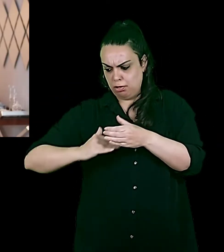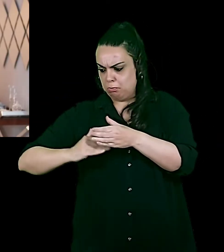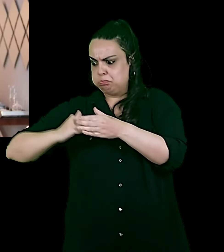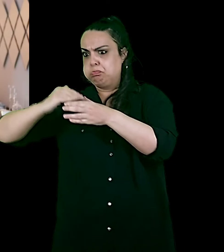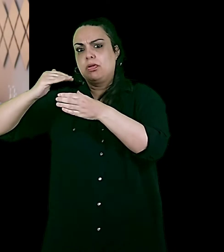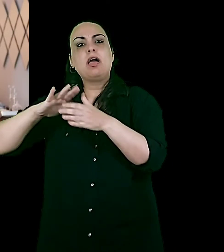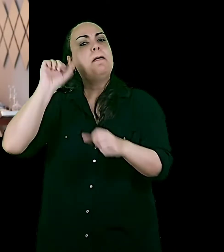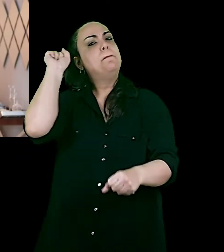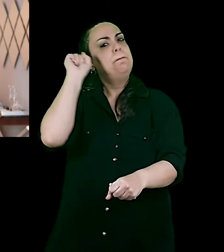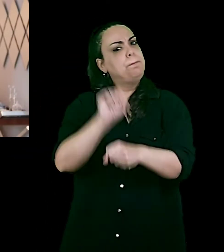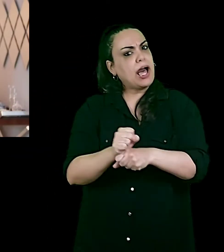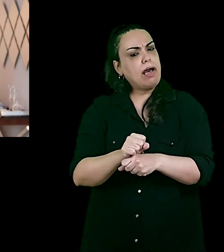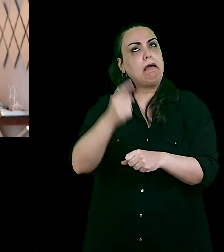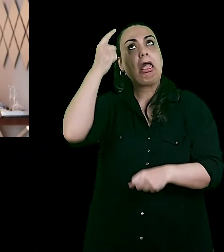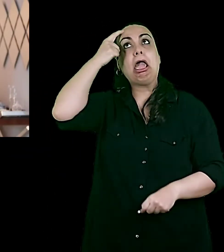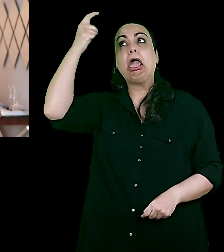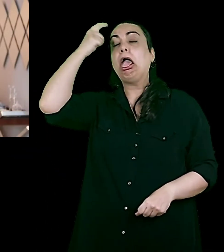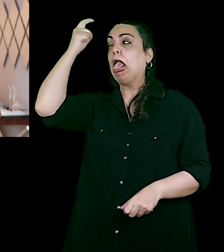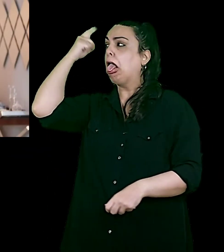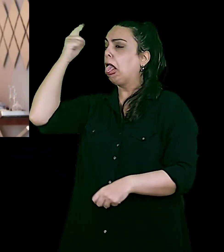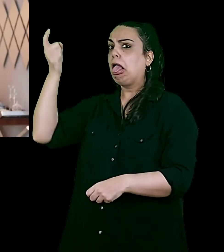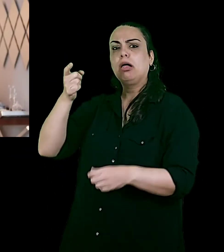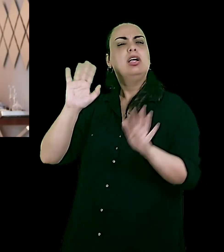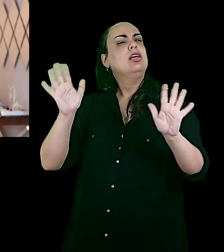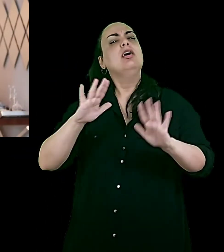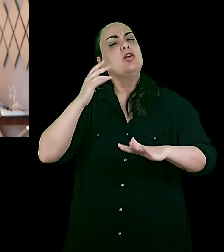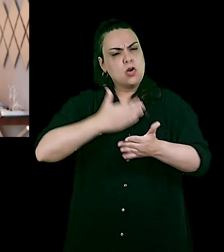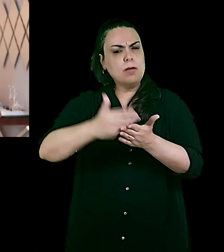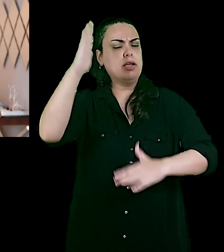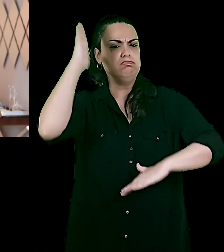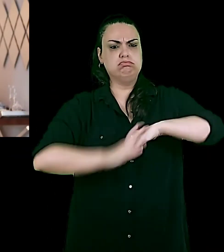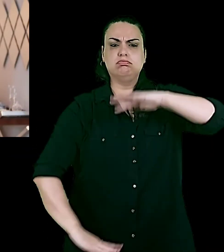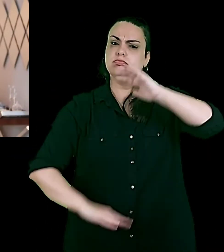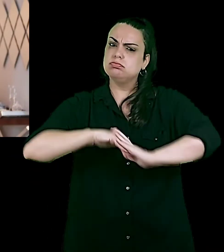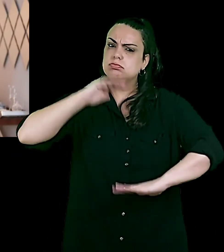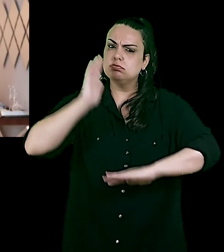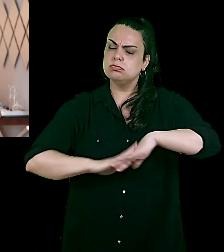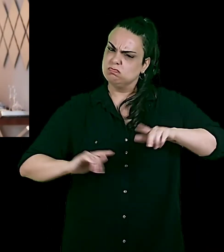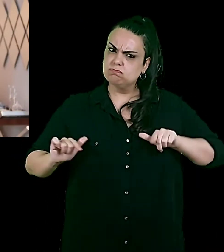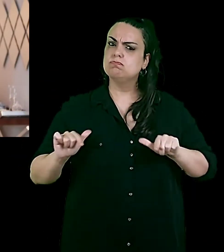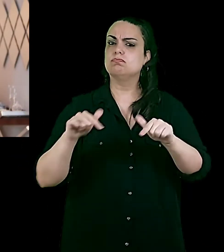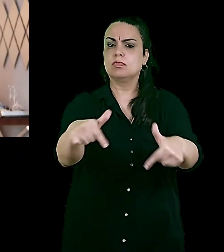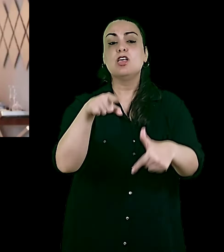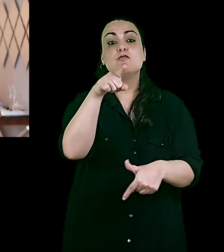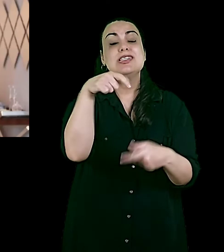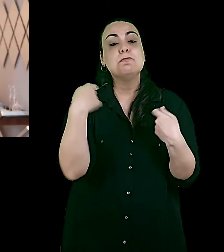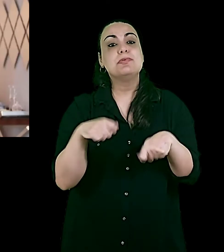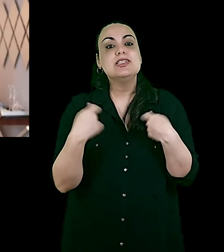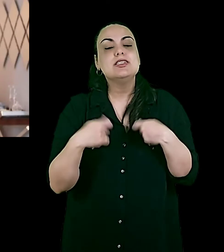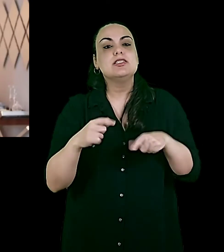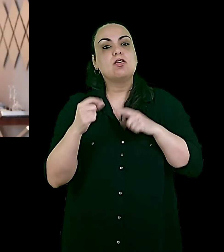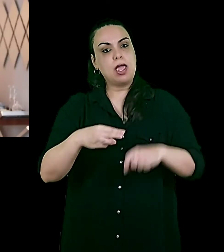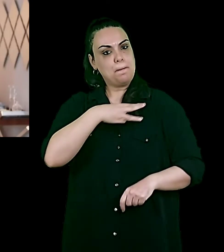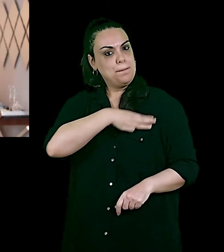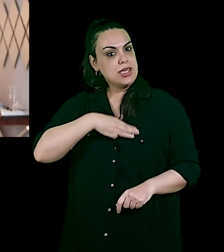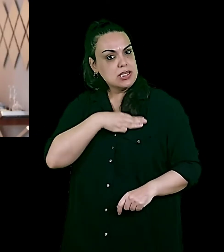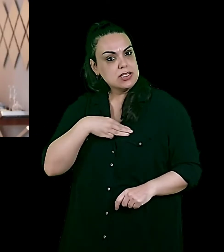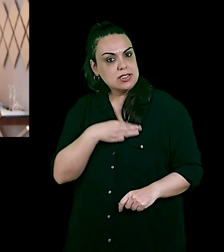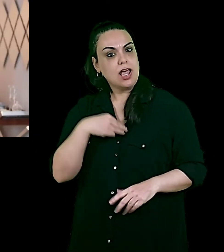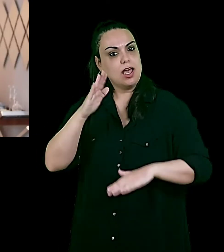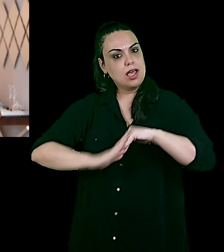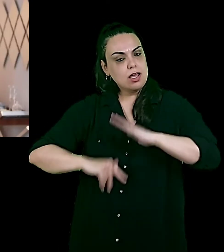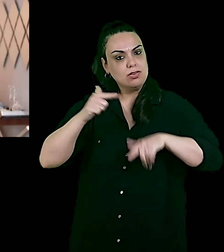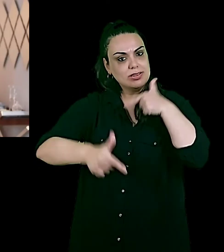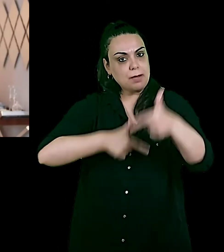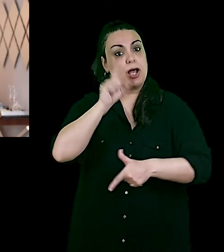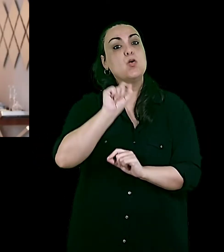de espiritualizar e começa a executar. Você precisa começar a desenvolver o seu ministério com o que você